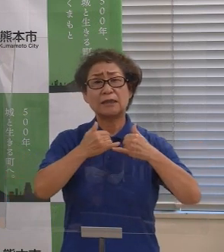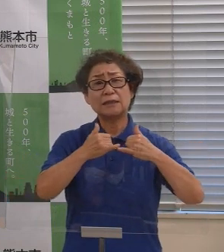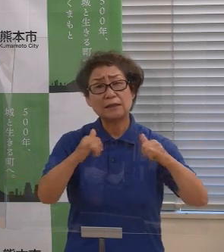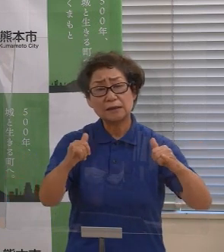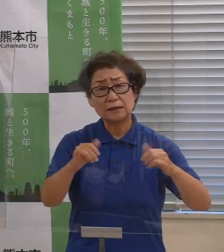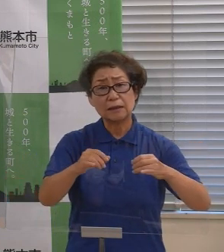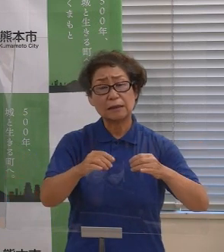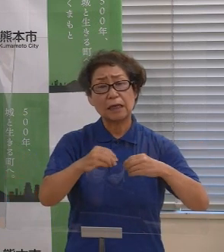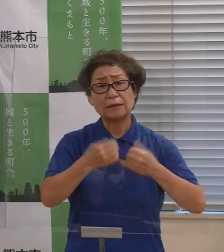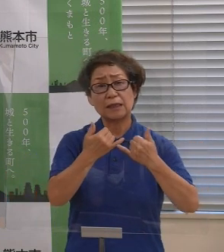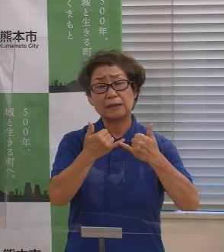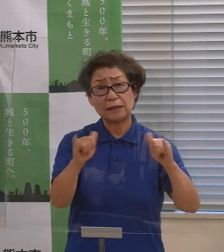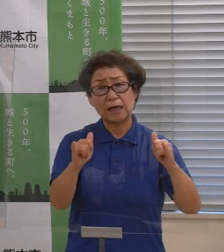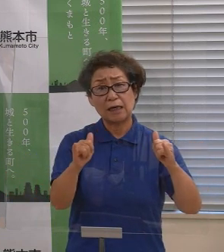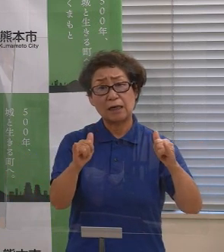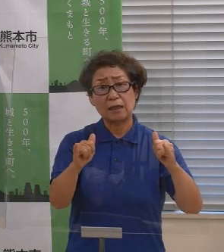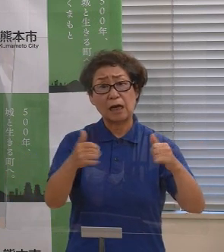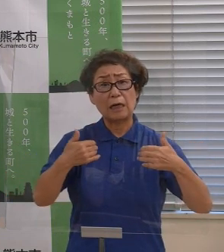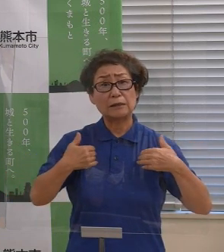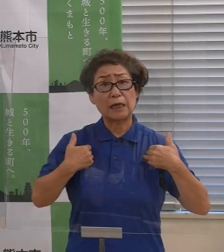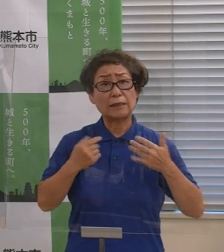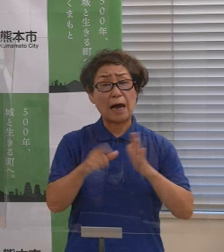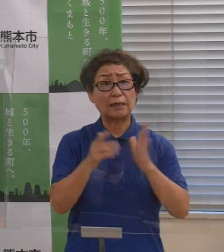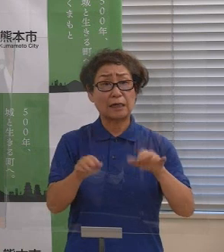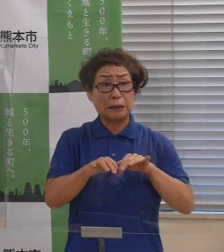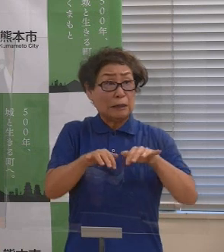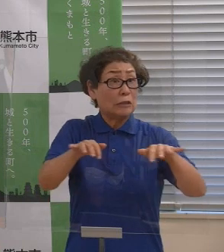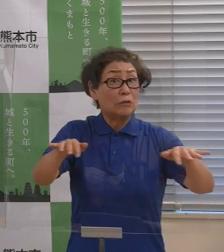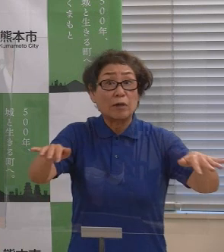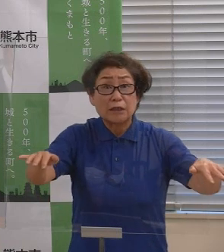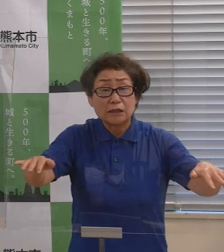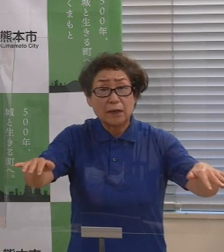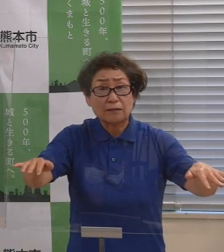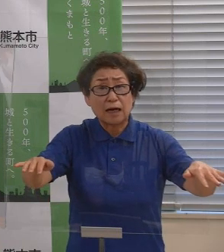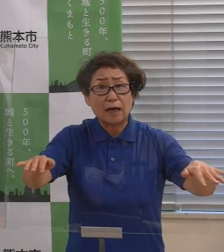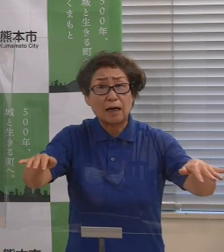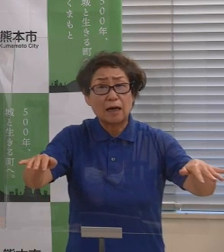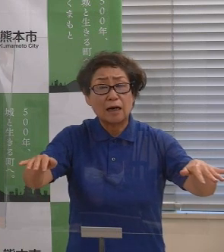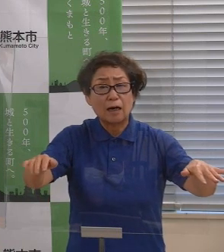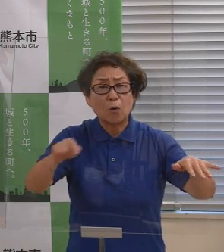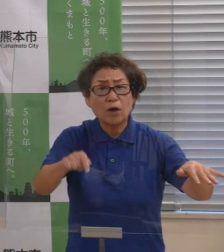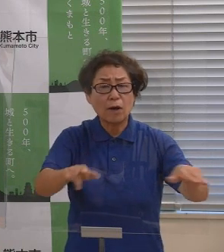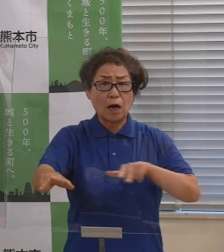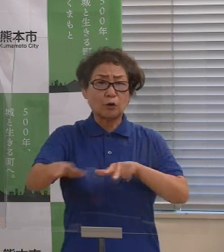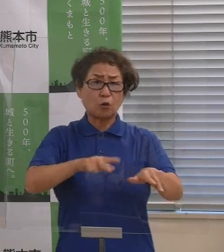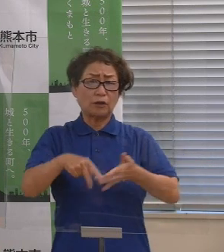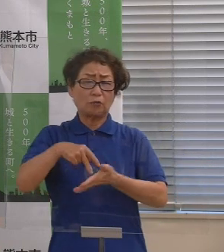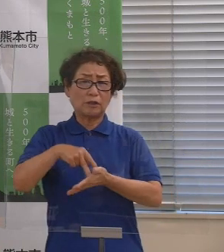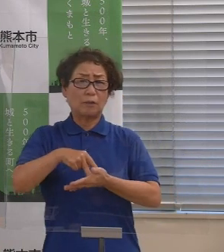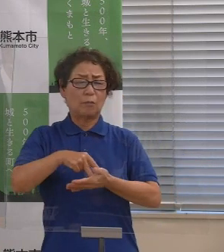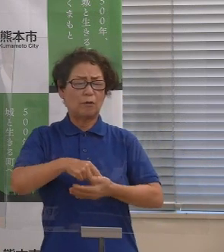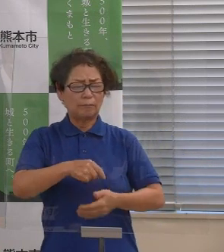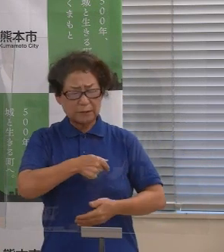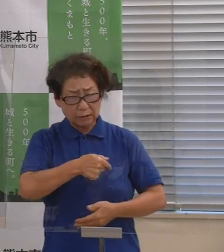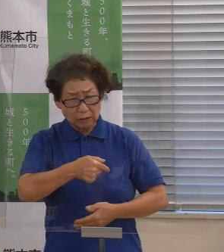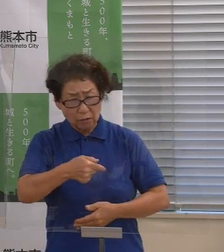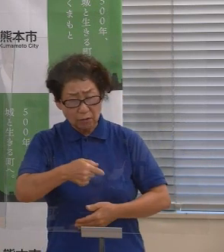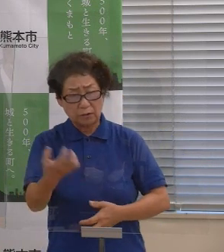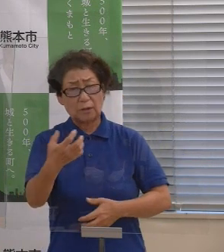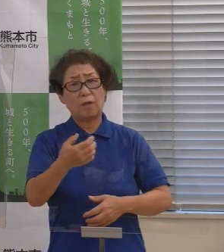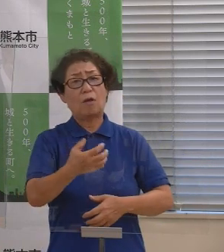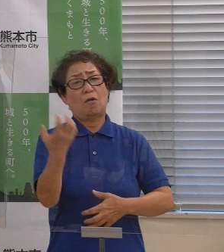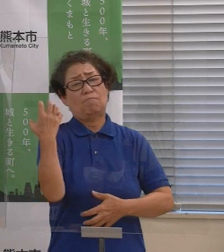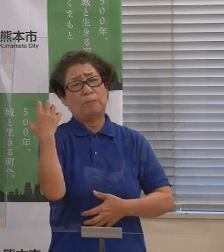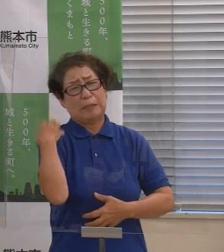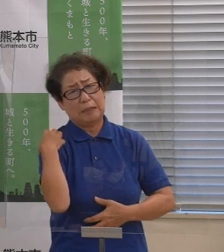を知らないうちにこの広げてしまっているというのは、これ行政にとっても非常に大きな責任